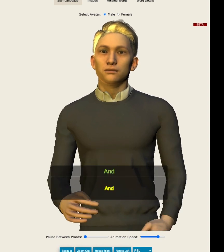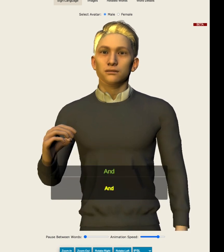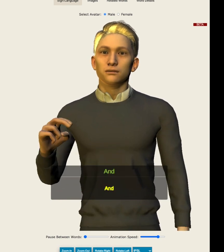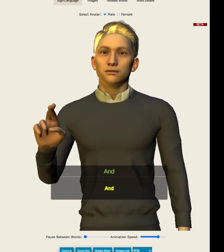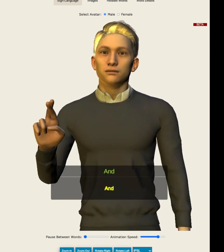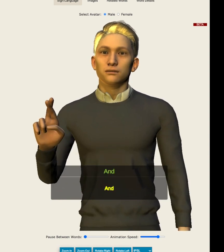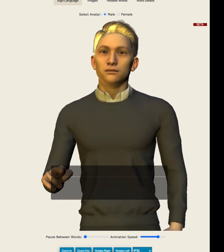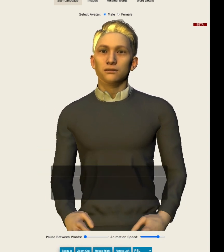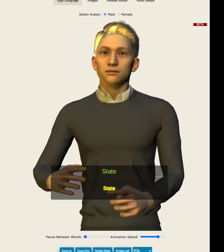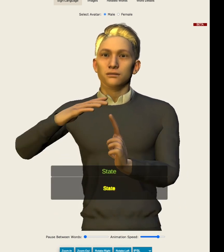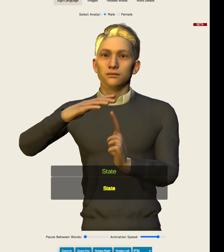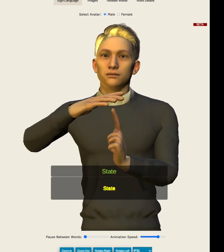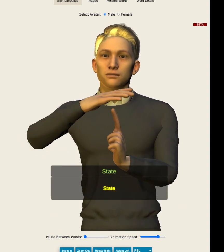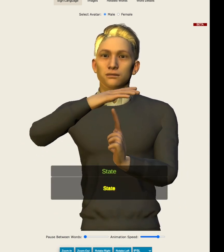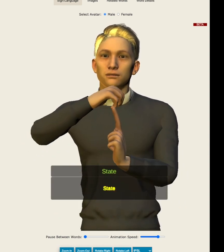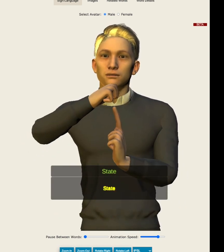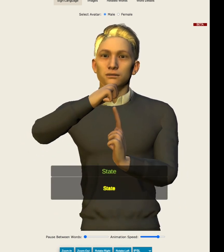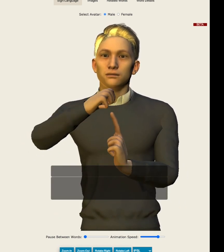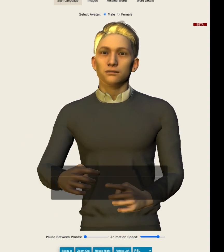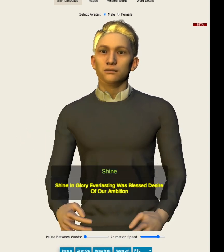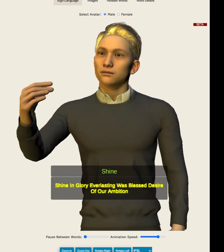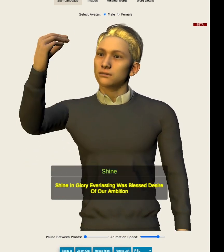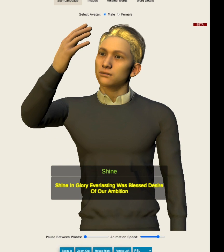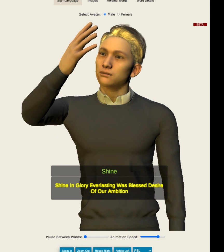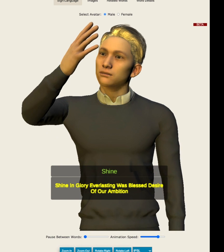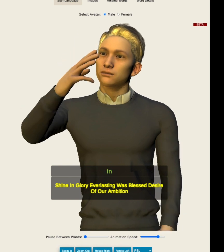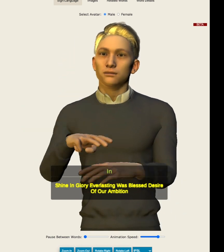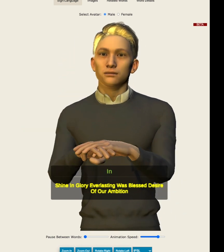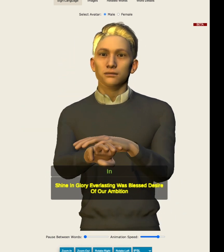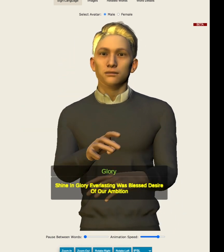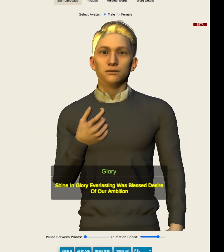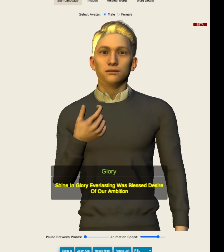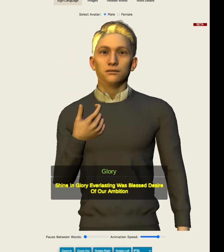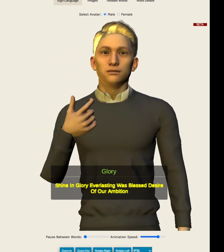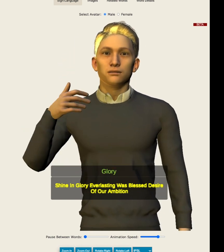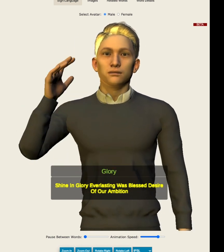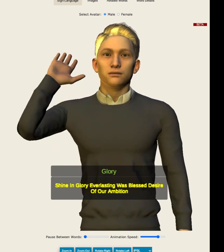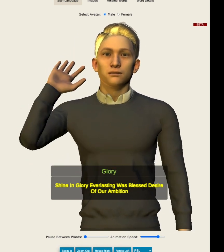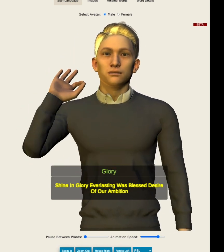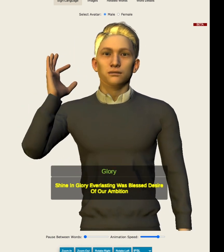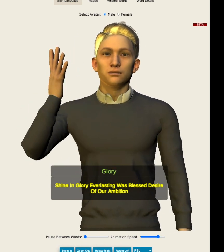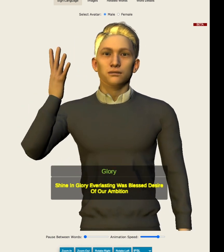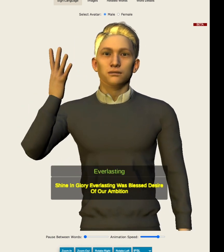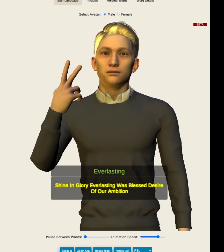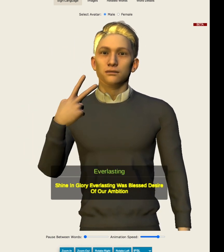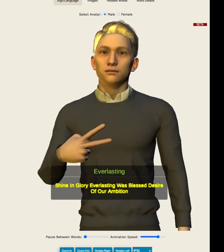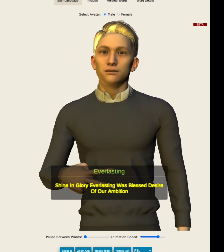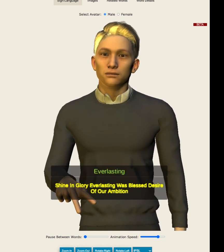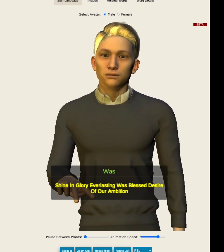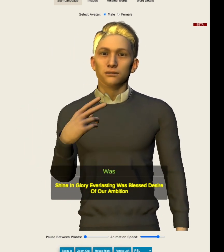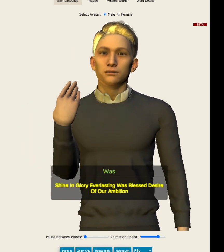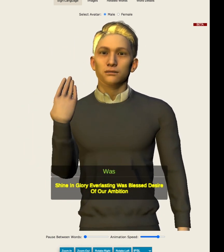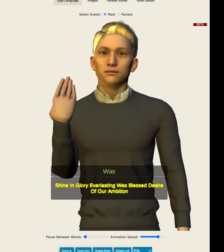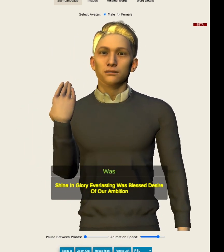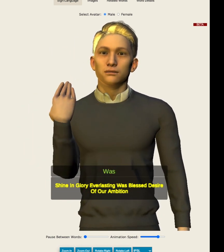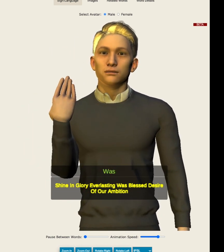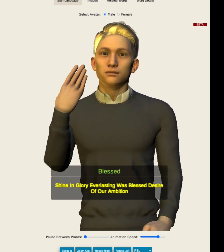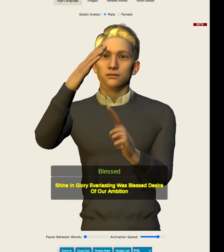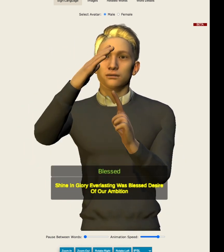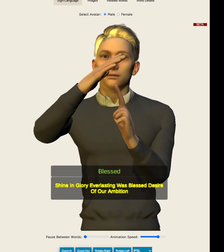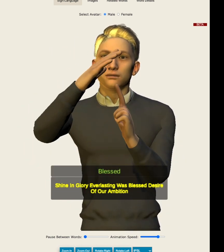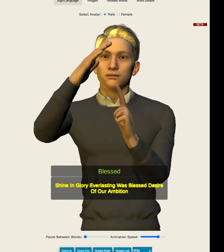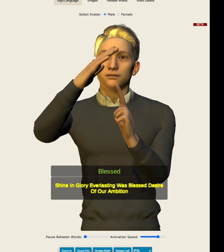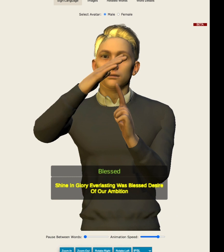قوتِ اخواتِ اخواتِ اخوات قوم